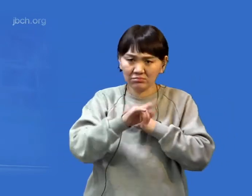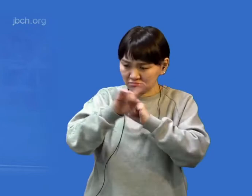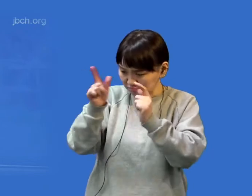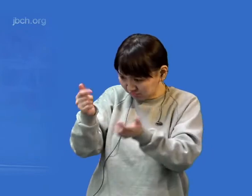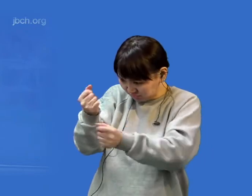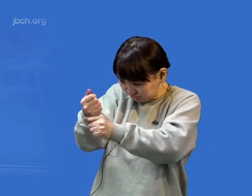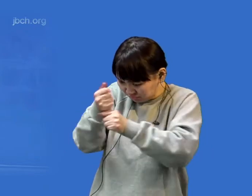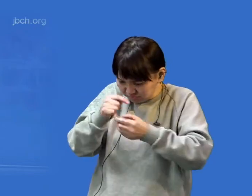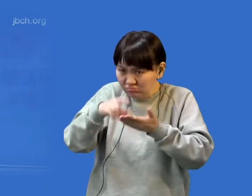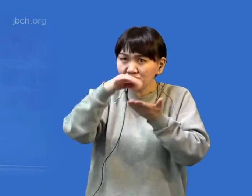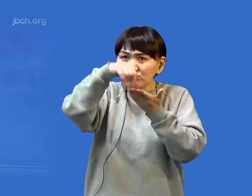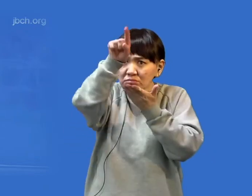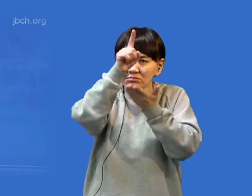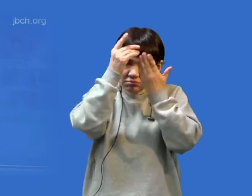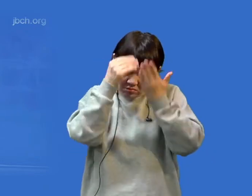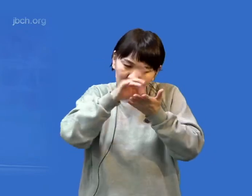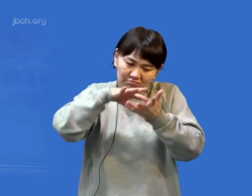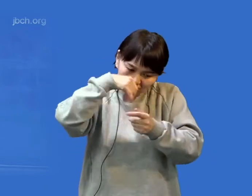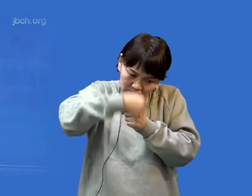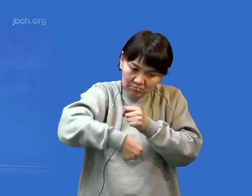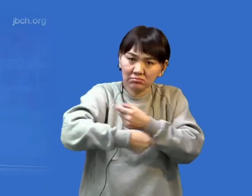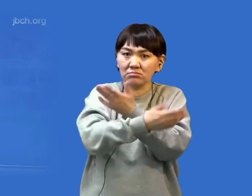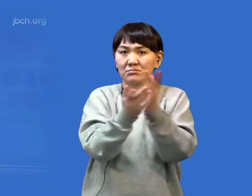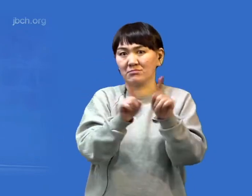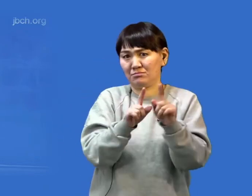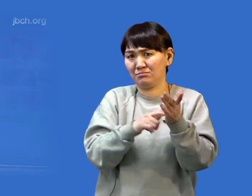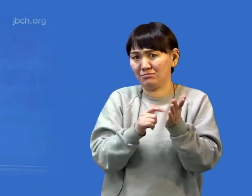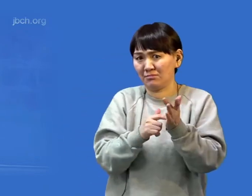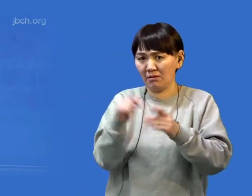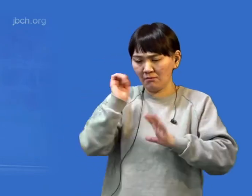зүйлээ л эзэнд нь өргсөн төдий юм а баяр хөөртэй